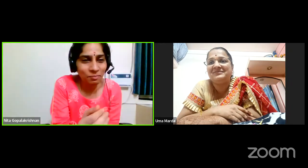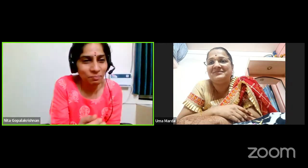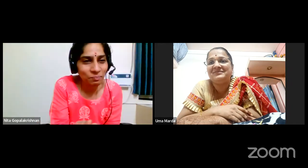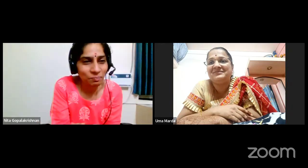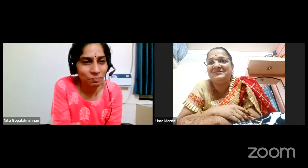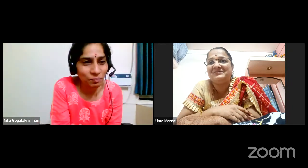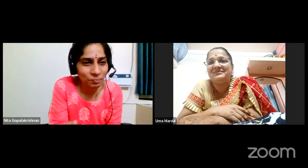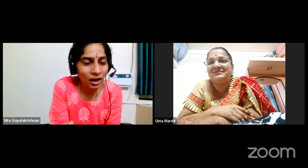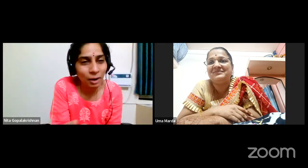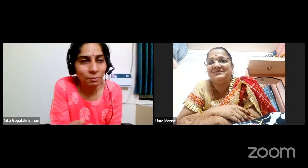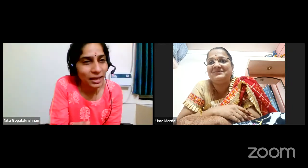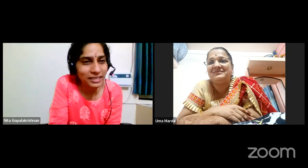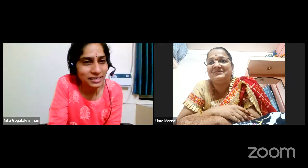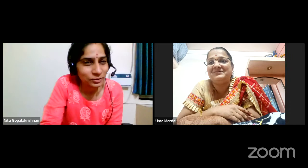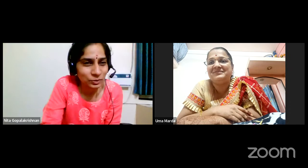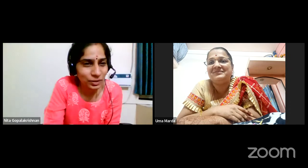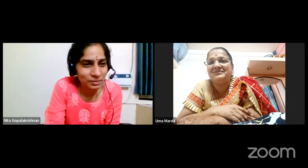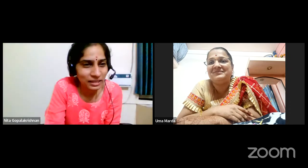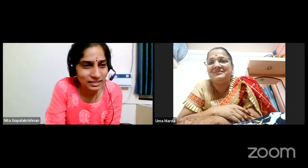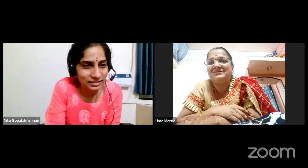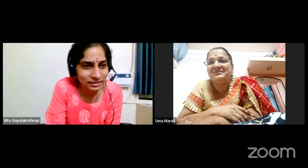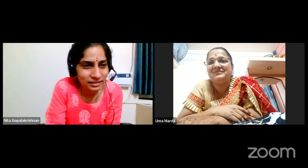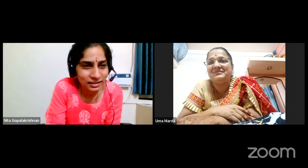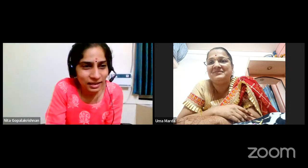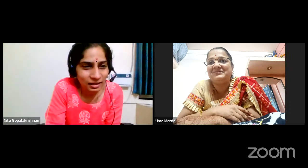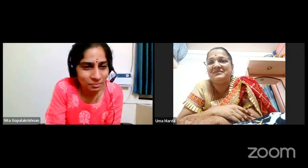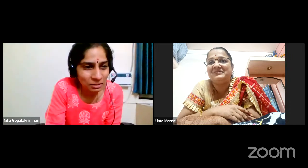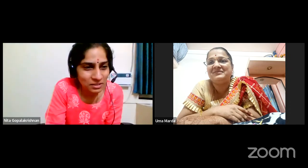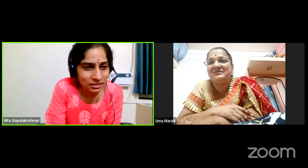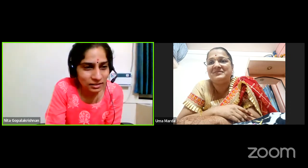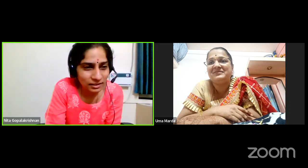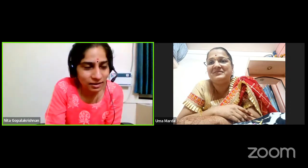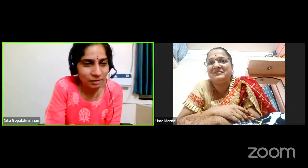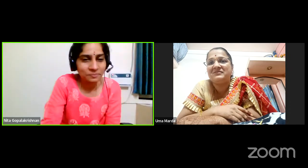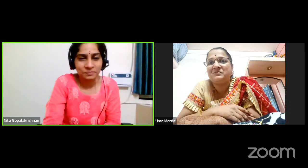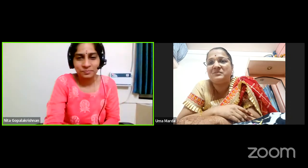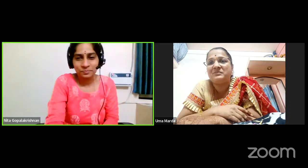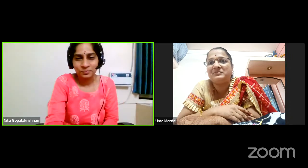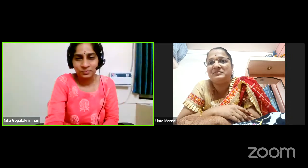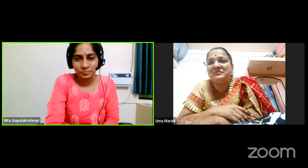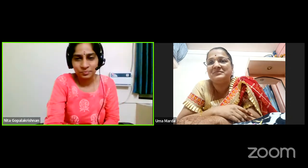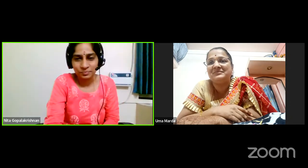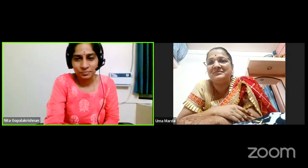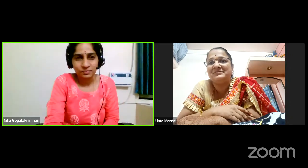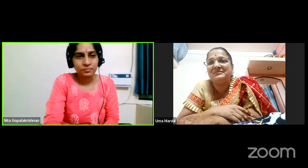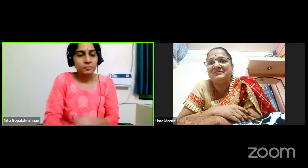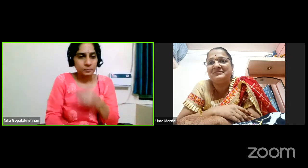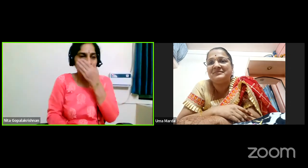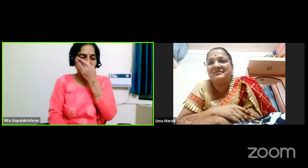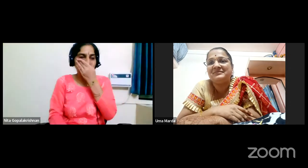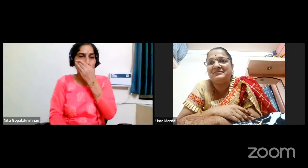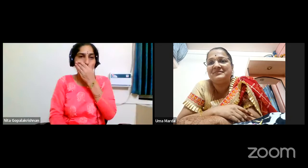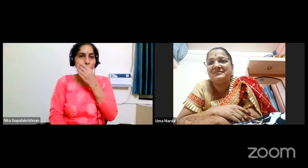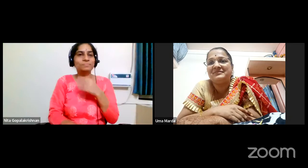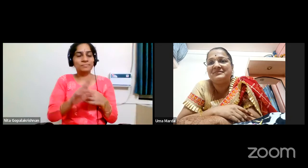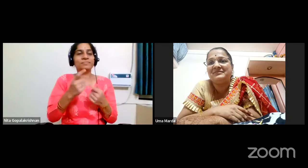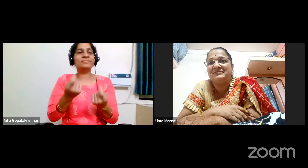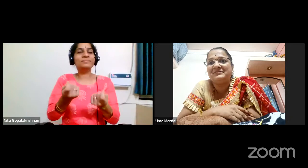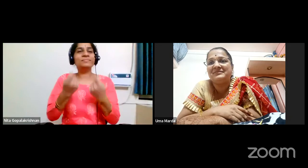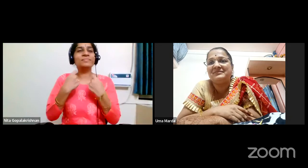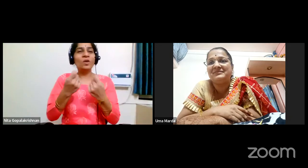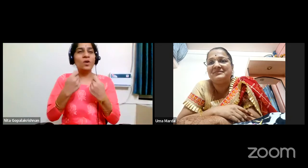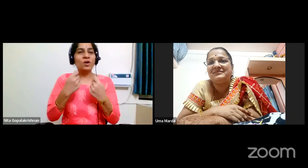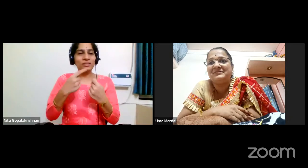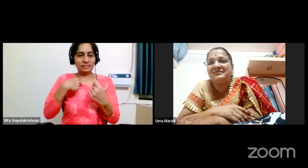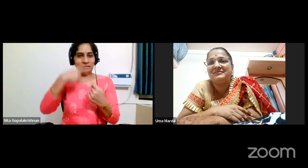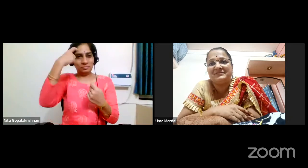को अधोक्षज, हाँ, पहले से थोड़ा बता सकते हैं, मैंने मिस अच्छा कर दिया। हाँ। मतलब ऐसा था कि जो सारथी होता है